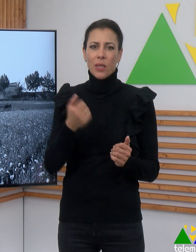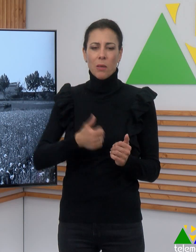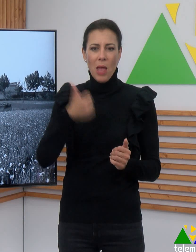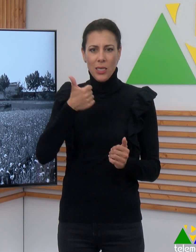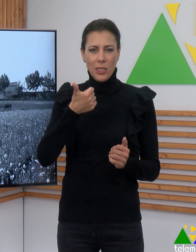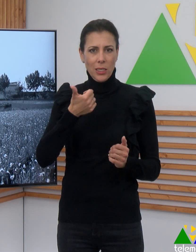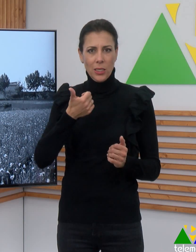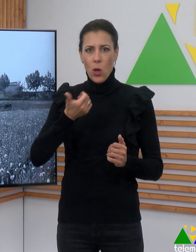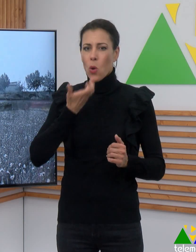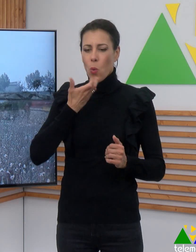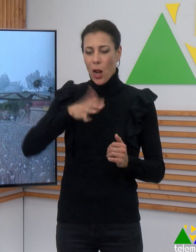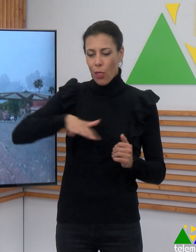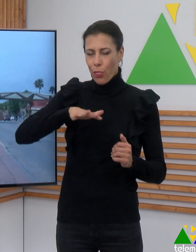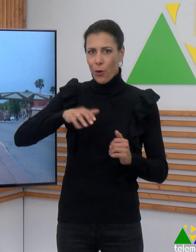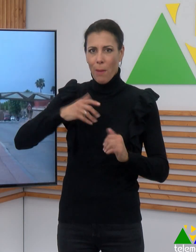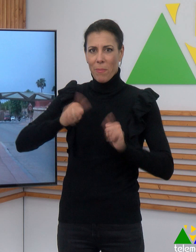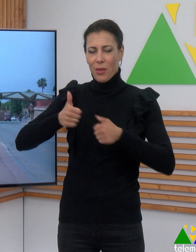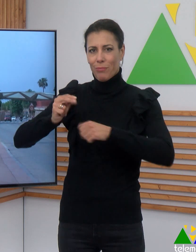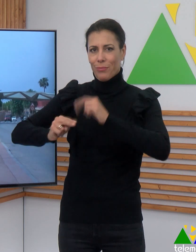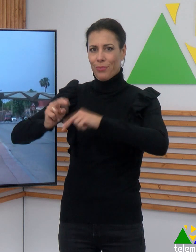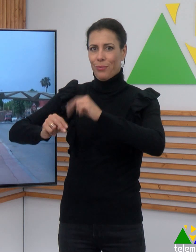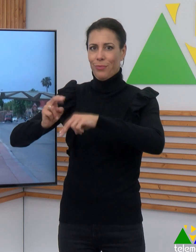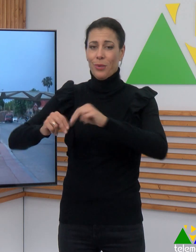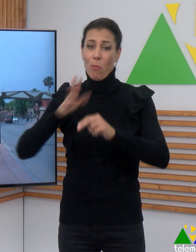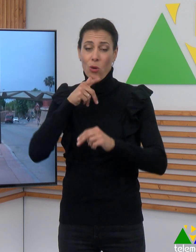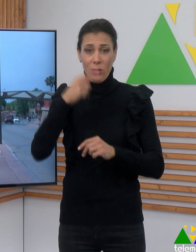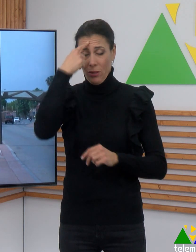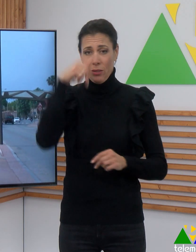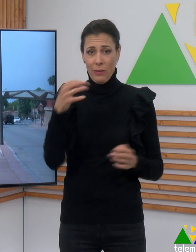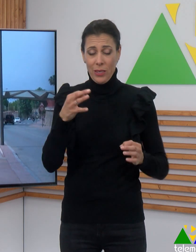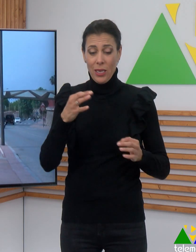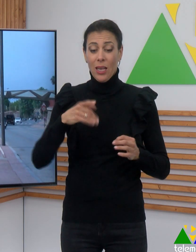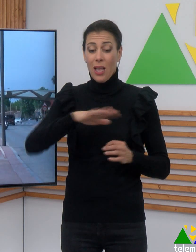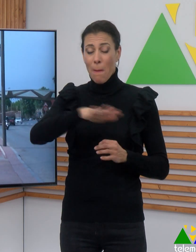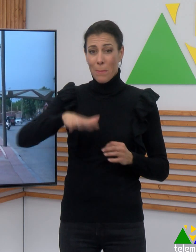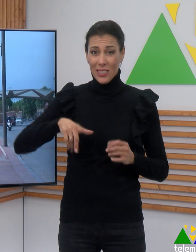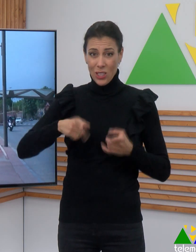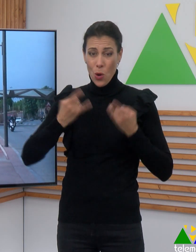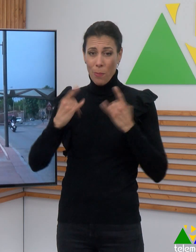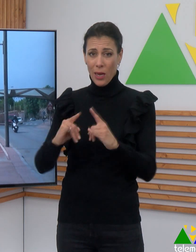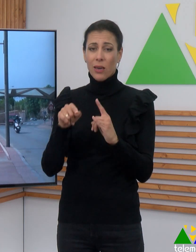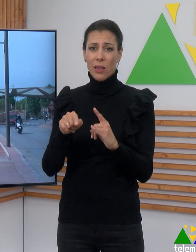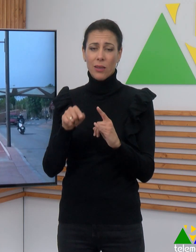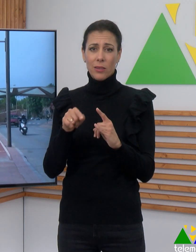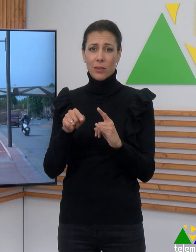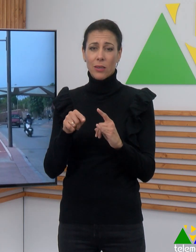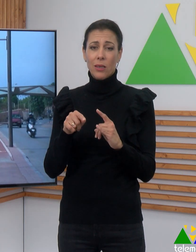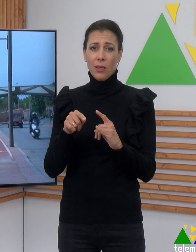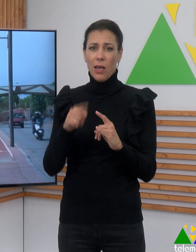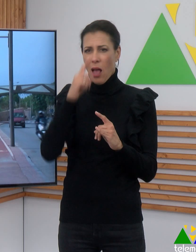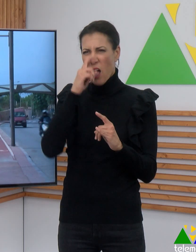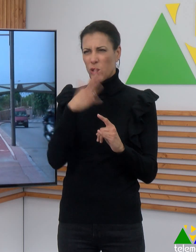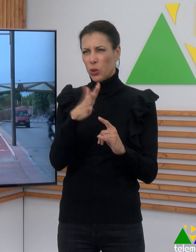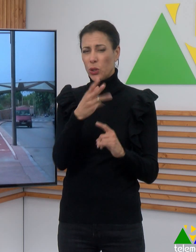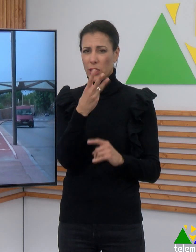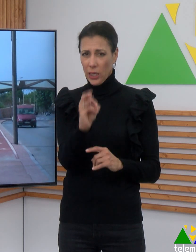urbanística para esta zona, ¿no? Para esta zona. Tener en cuenta que aquí el paseo de la explanada, que está desde en los años